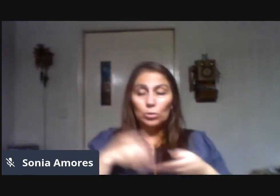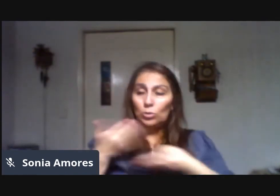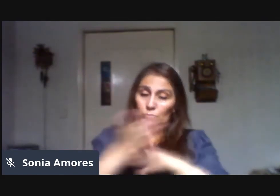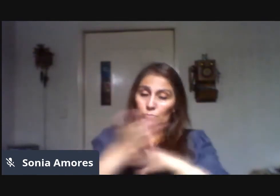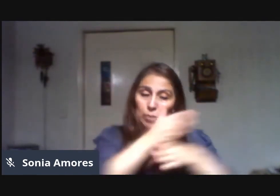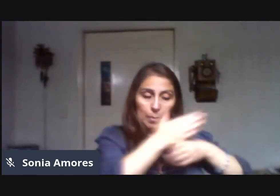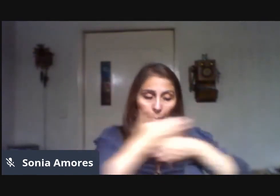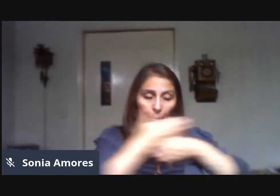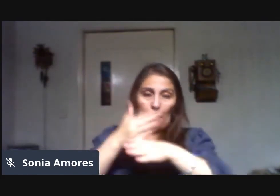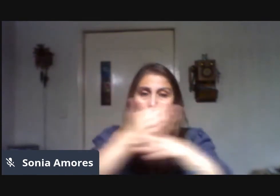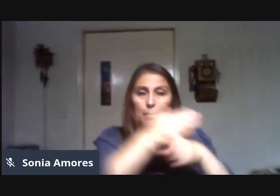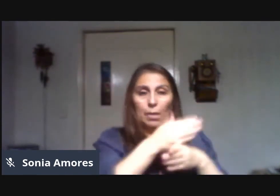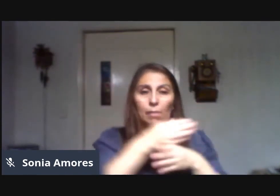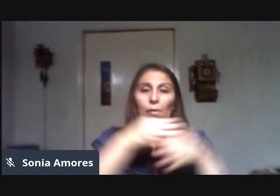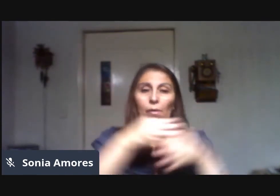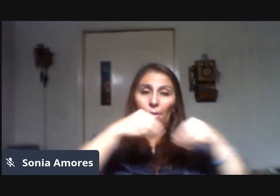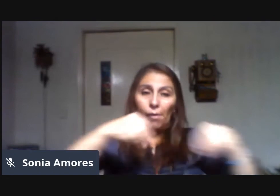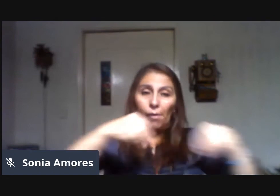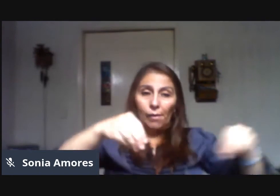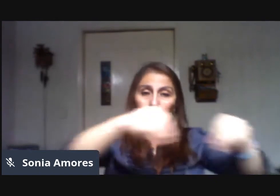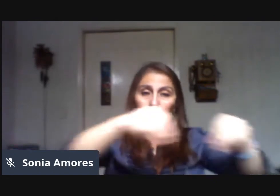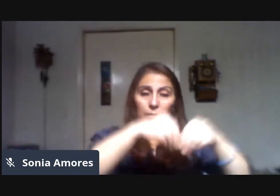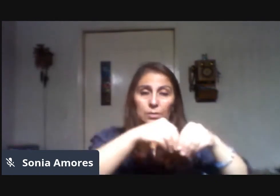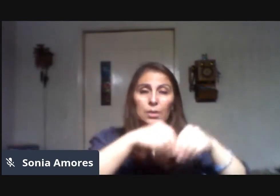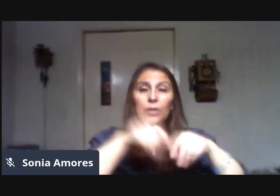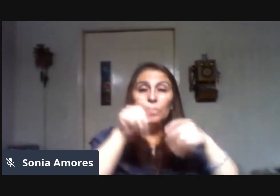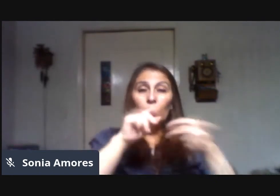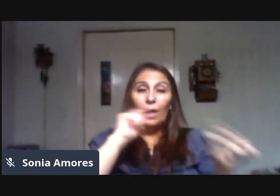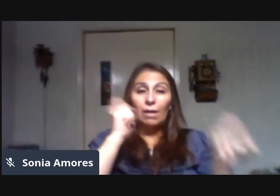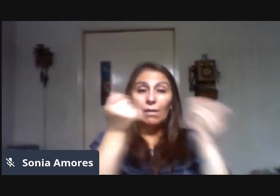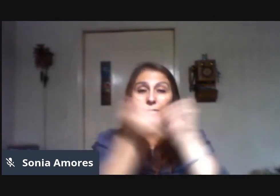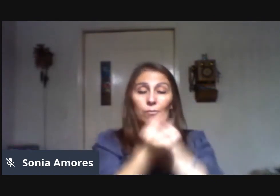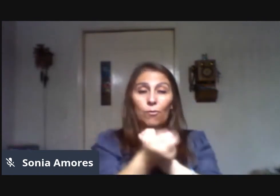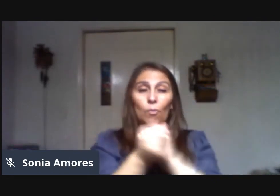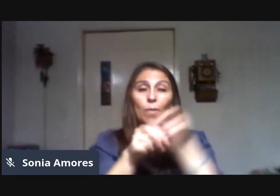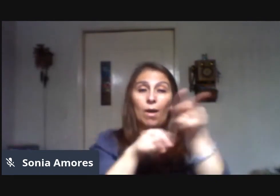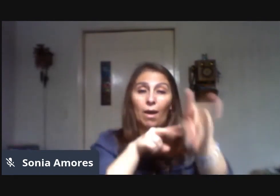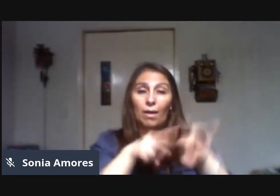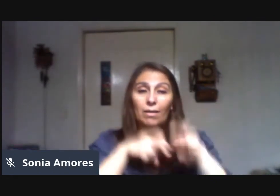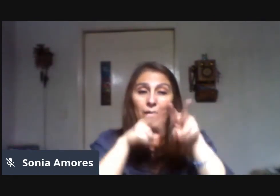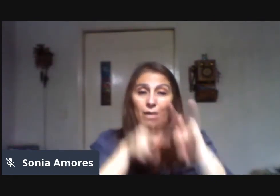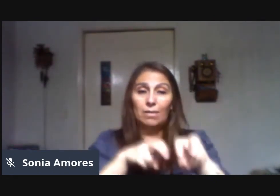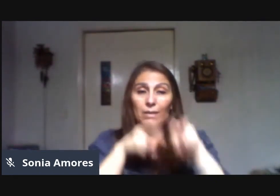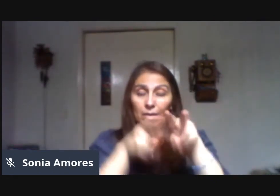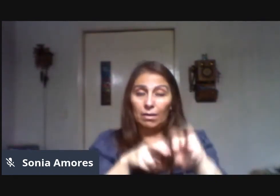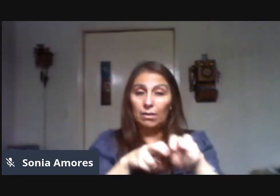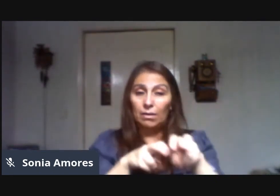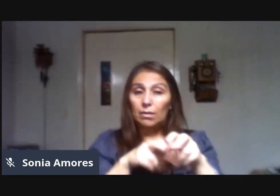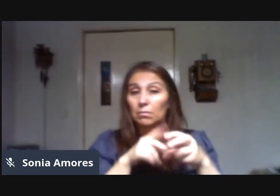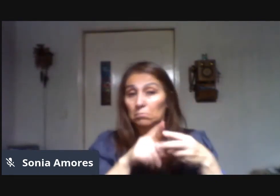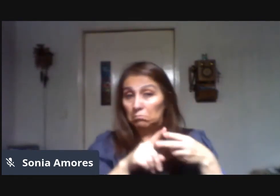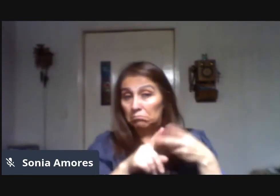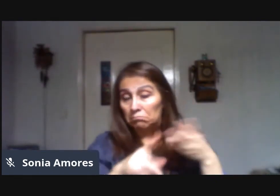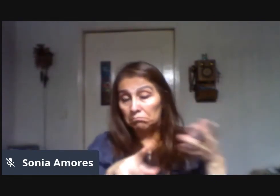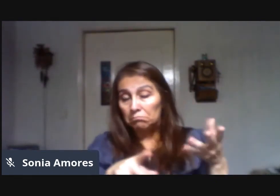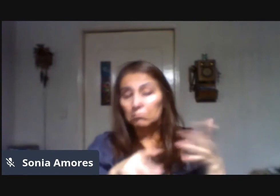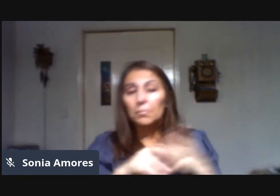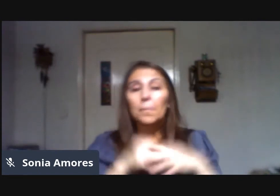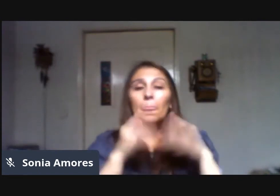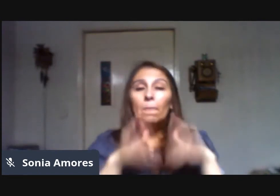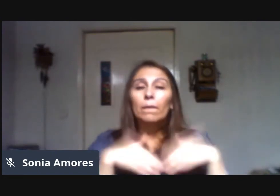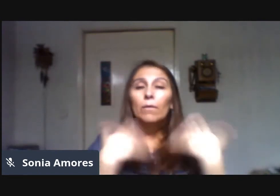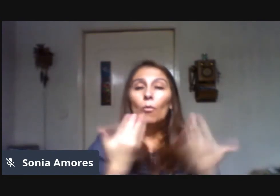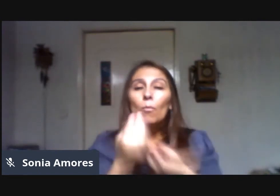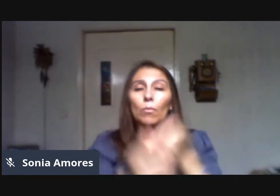nos la repartieran, si hubiera lo que llamamos la reforma agraria integral y democrática? ¿Cómo hacemos para que las mujeres campesinas